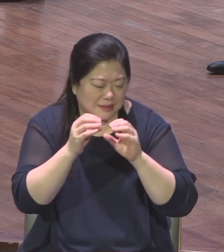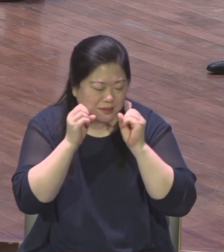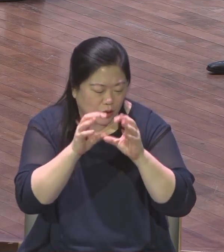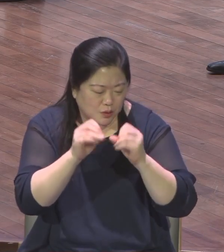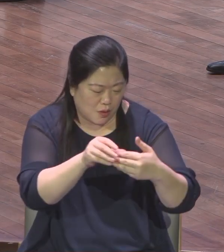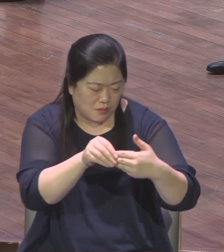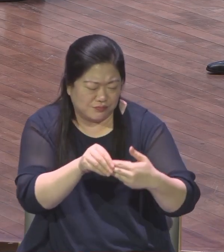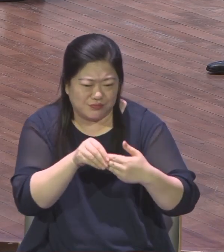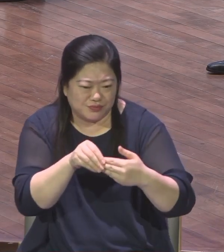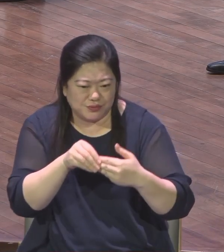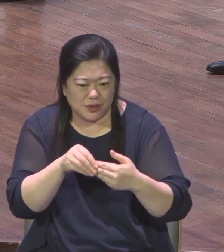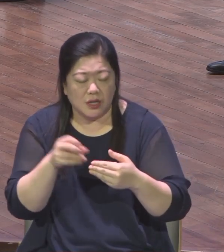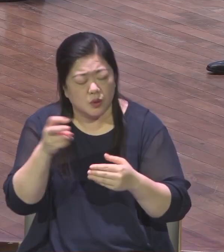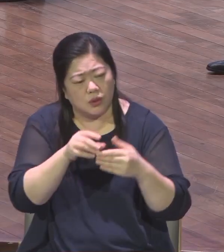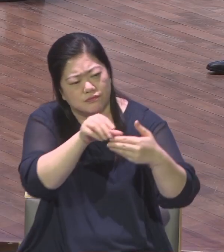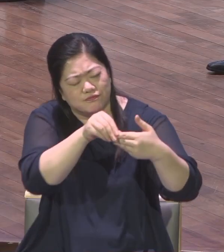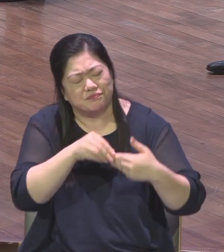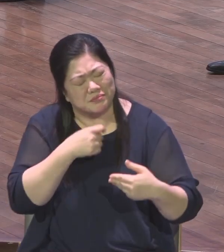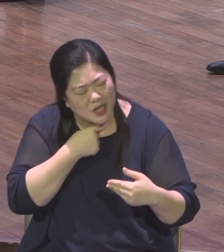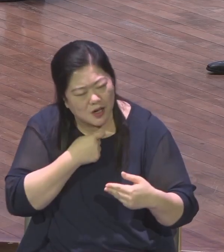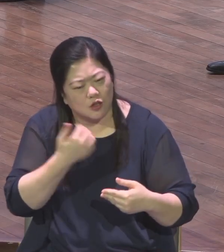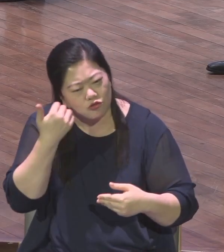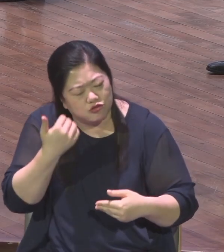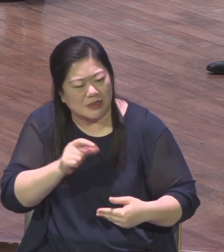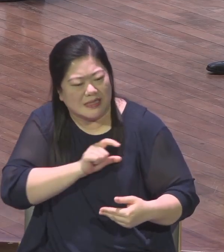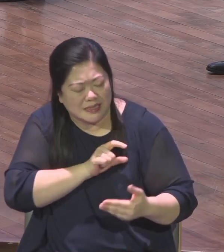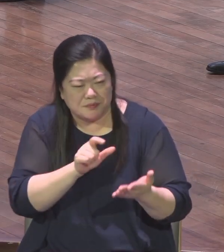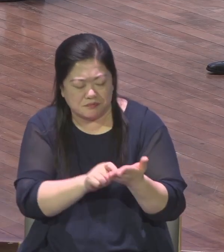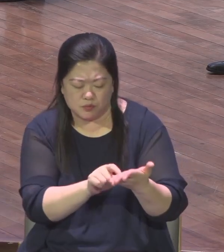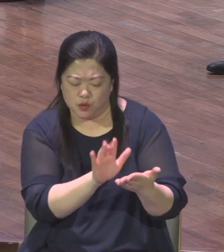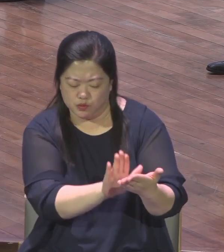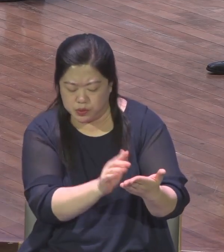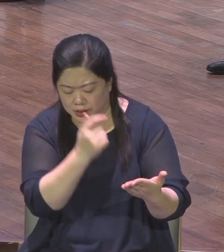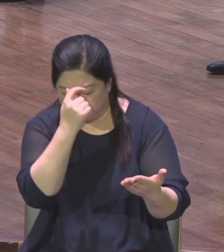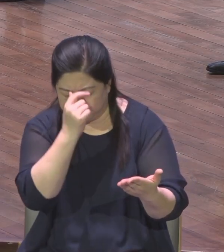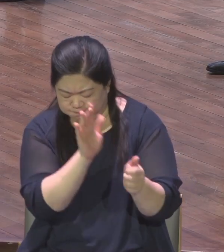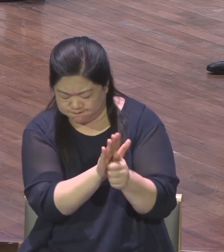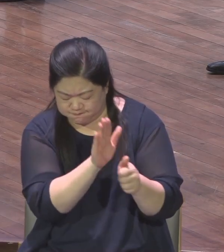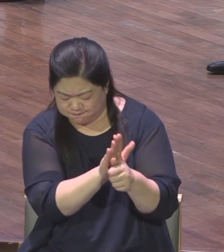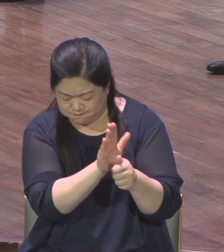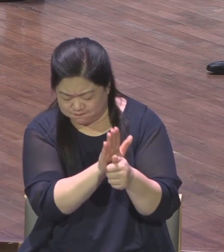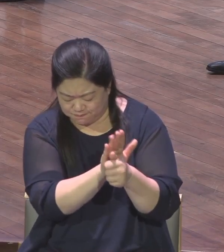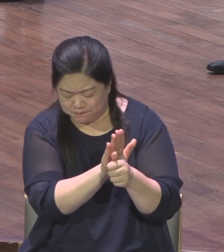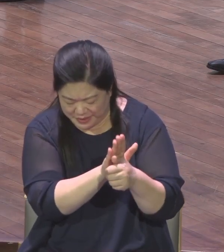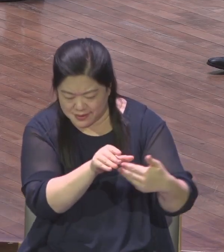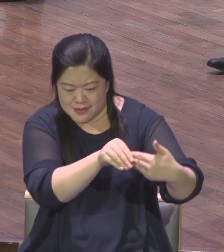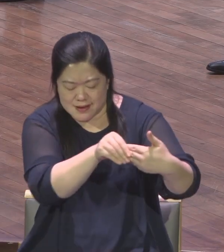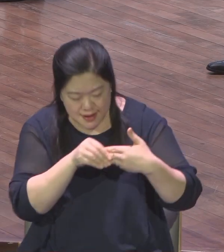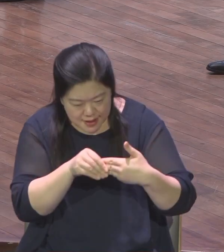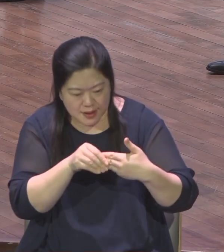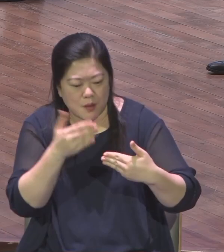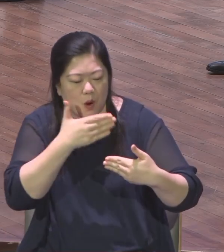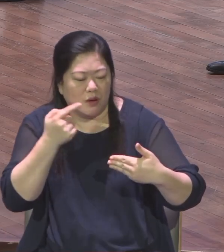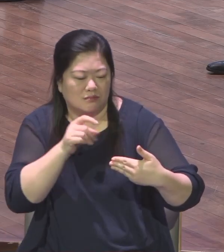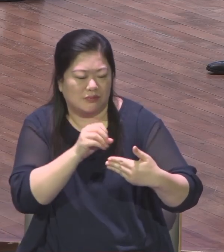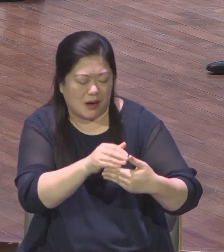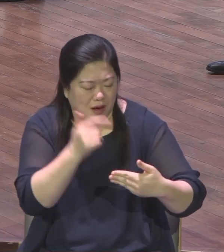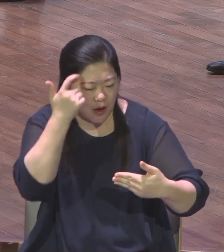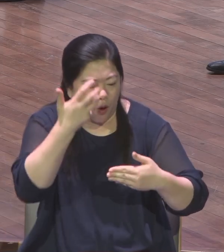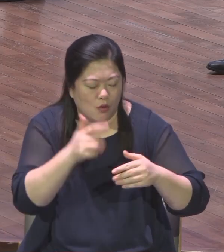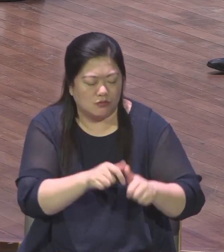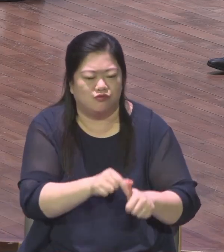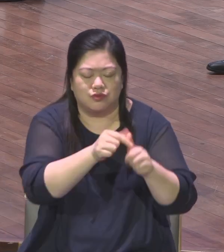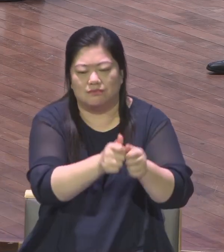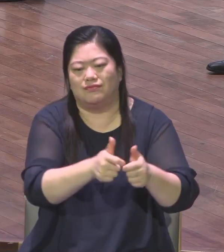여러분이 기도하는 대신자들 이렇게 하나님의 무한한 사랑과 영생의 이 전달이 되어지는